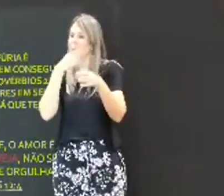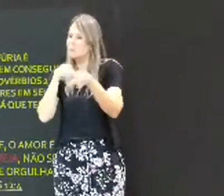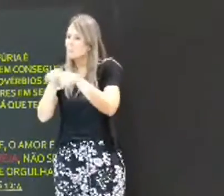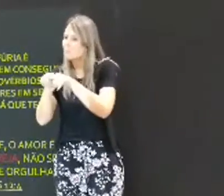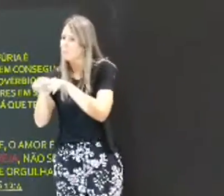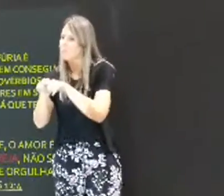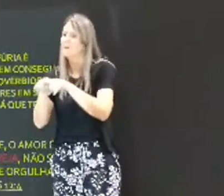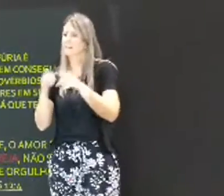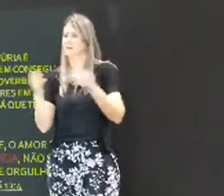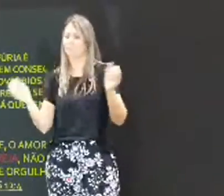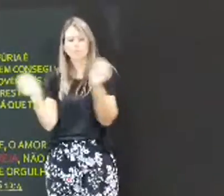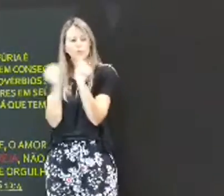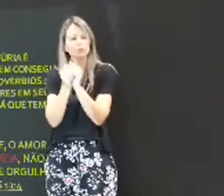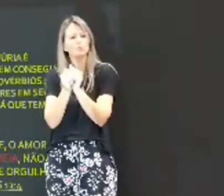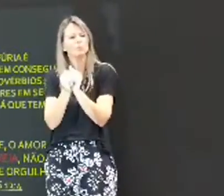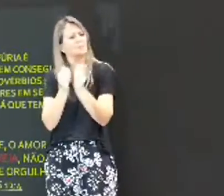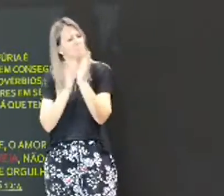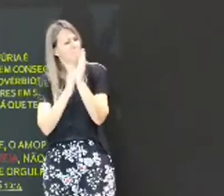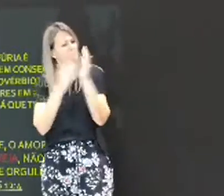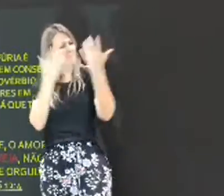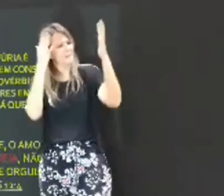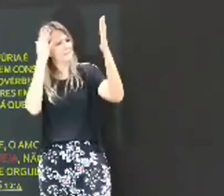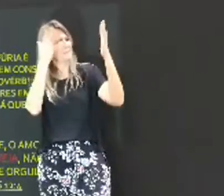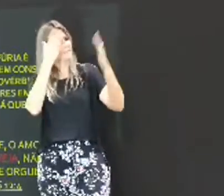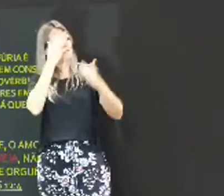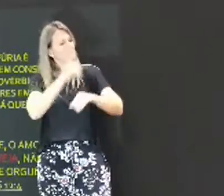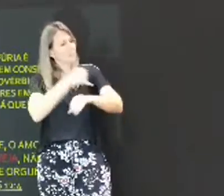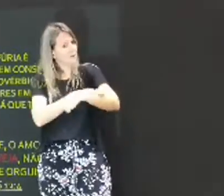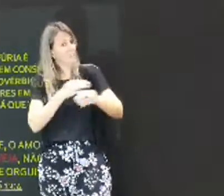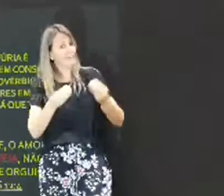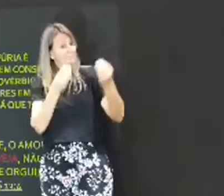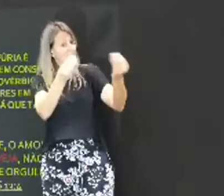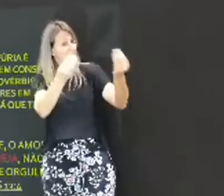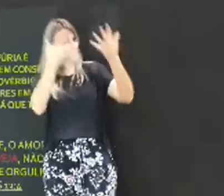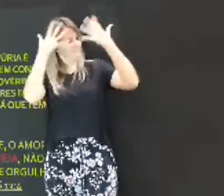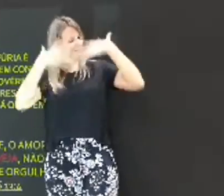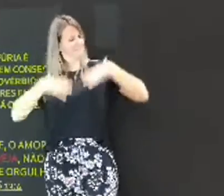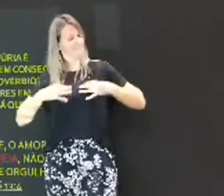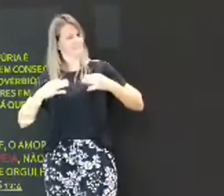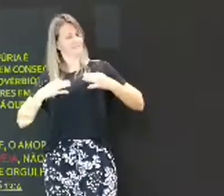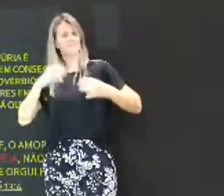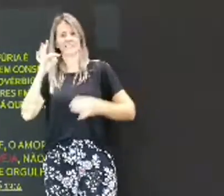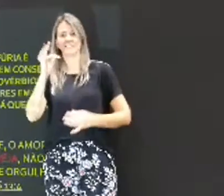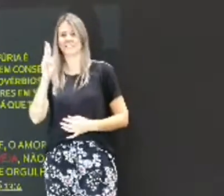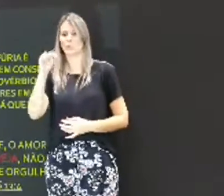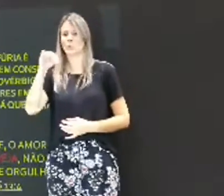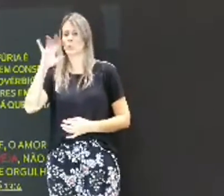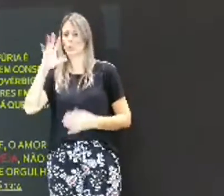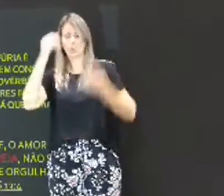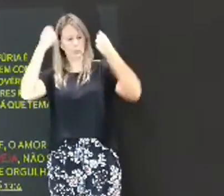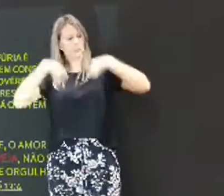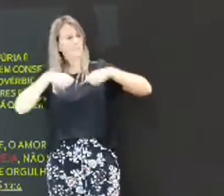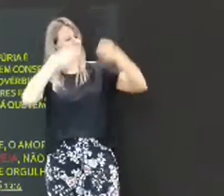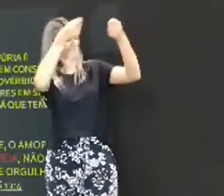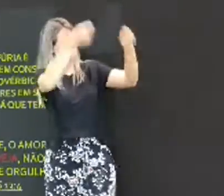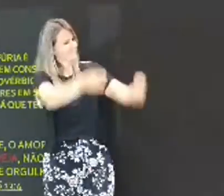ser unidos com os irmãos, juntos, né? Olha, que legal, você ganhou uma roupa nova, ganhou uma túnica nova, os irmãos